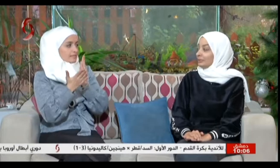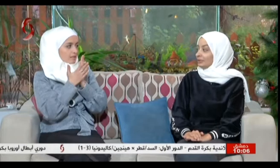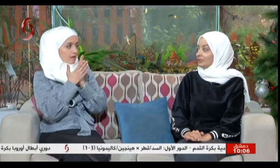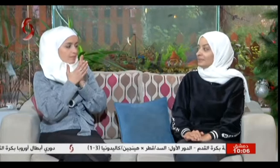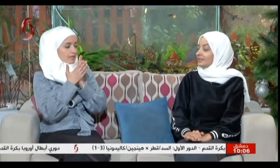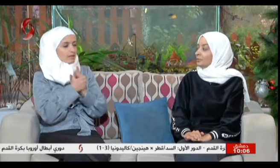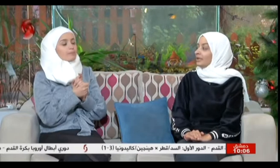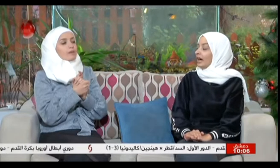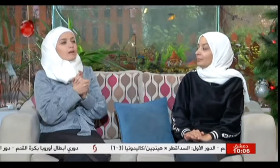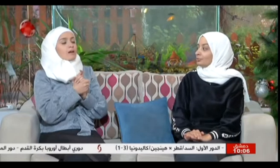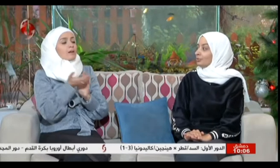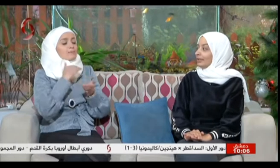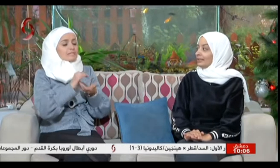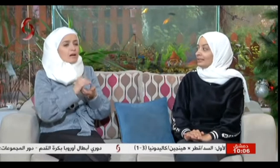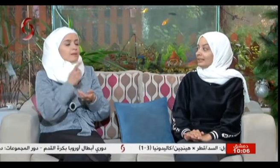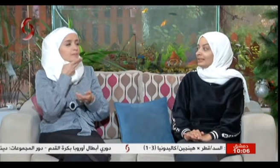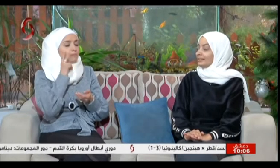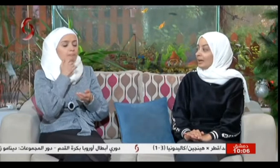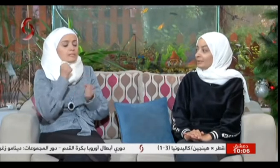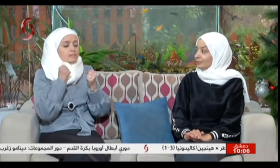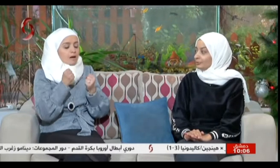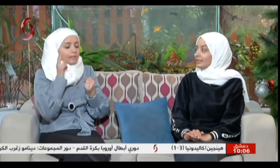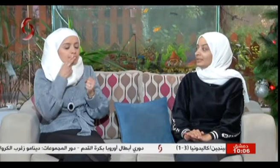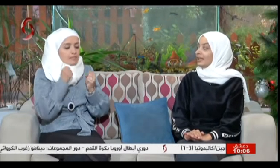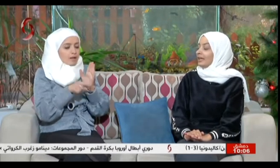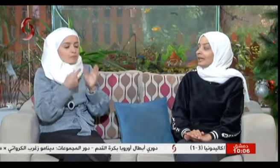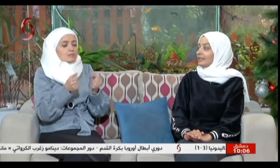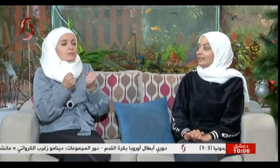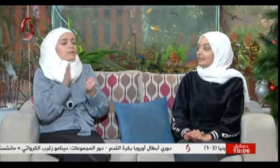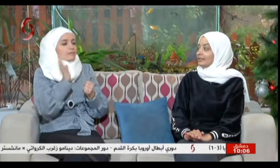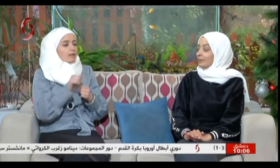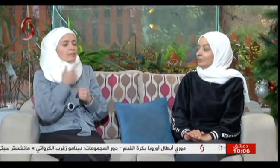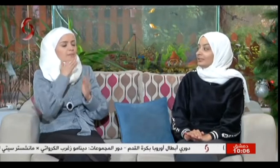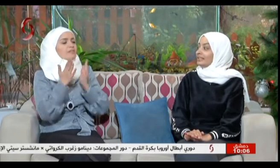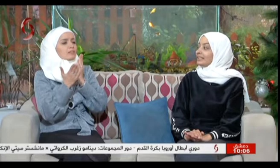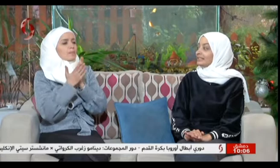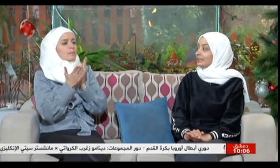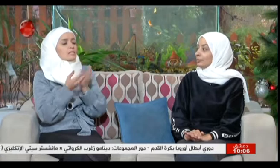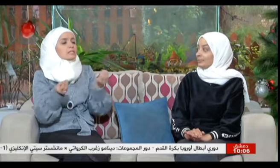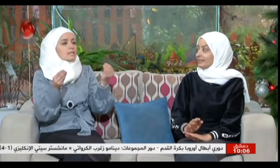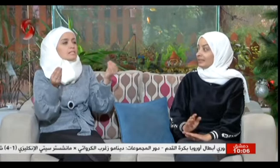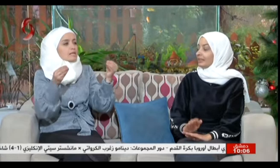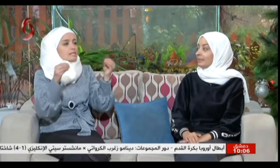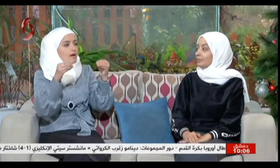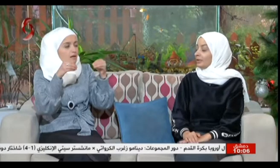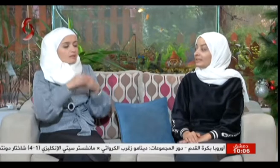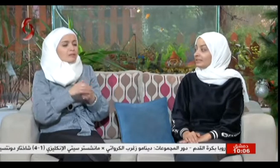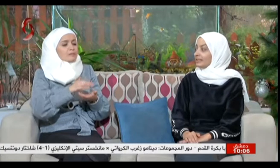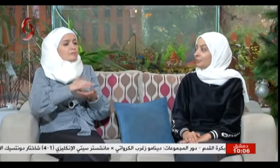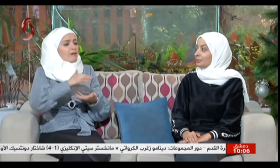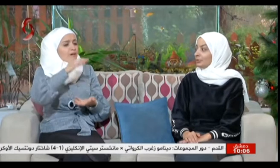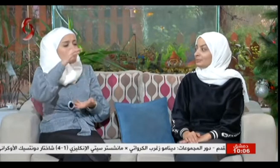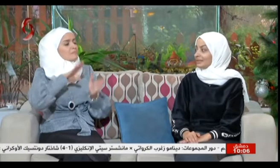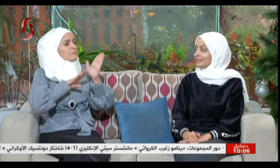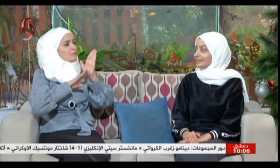تماما. هلا انا اول شيء بدي نوه على موضوع الدعم الاسري. الدعم الاسري كثير مهم. مثلا انا امي وابي